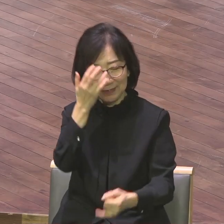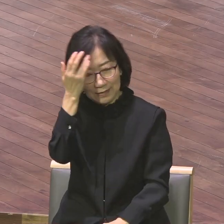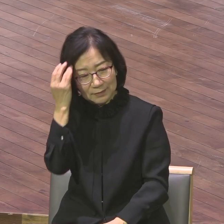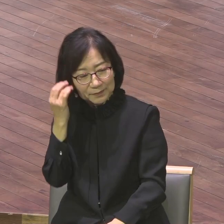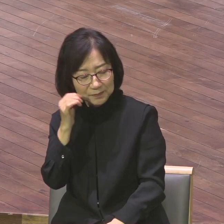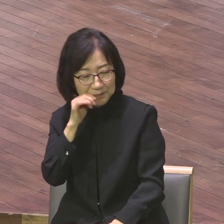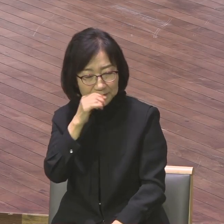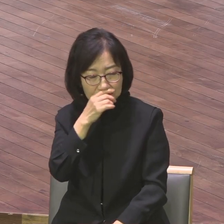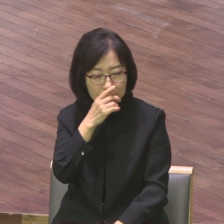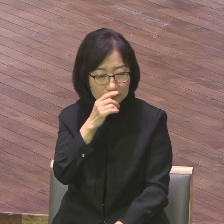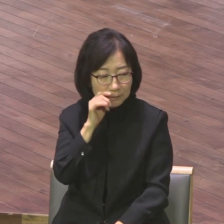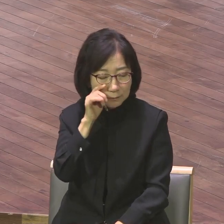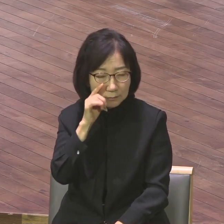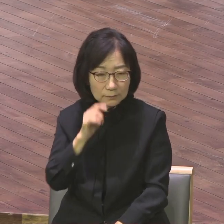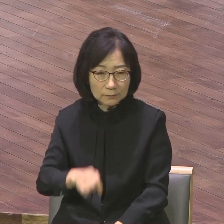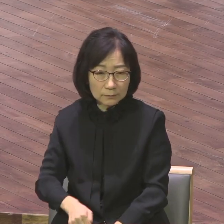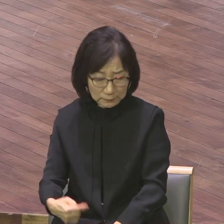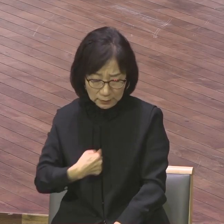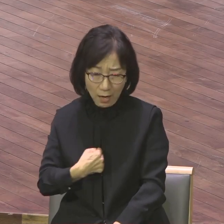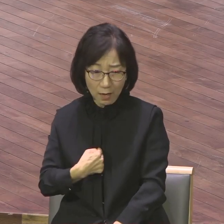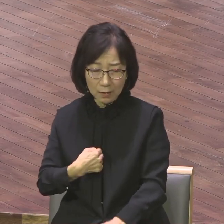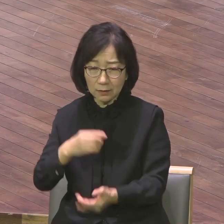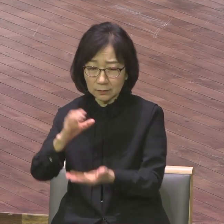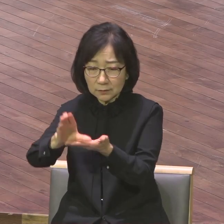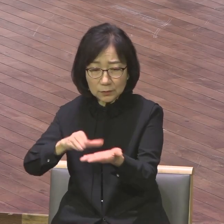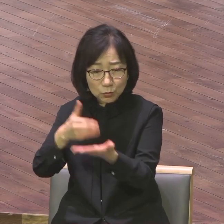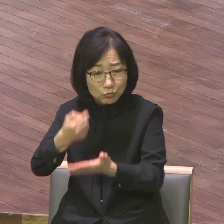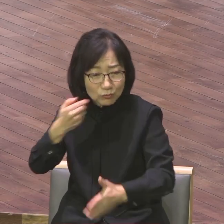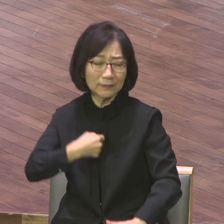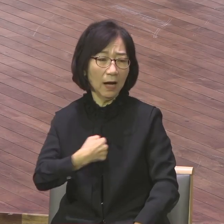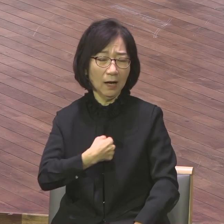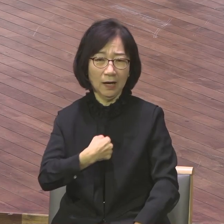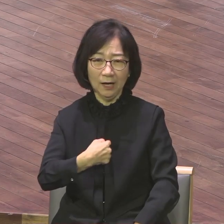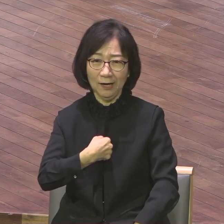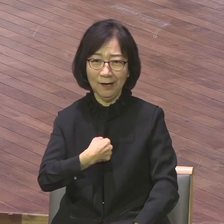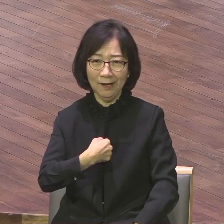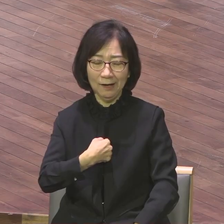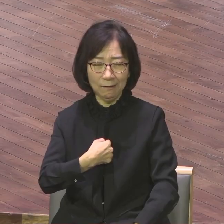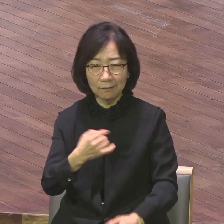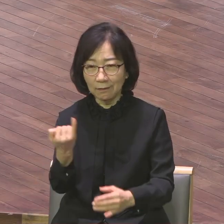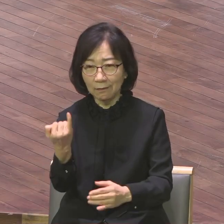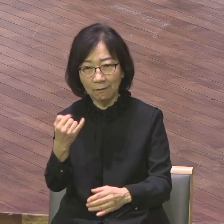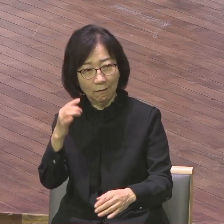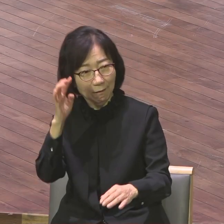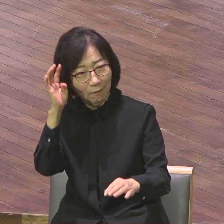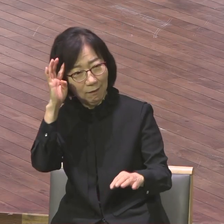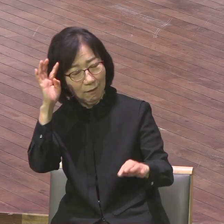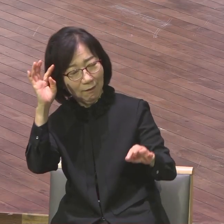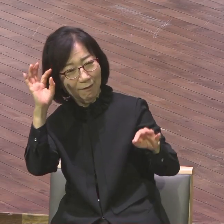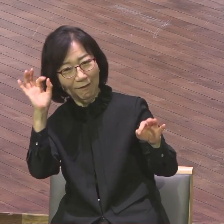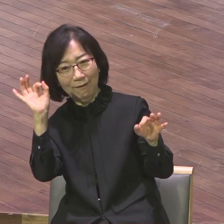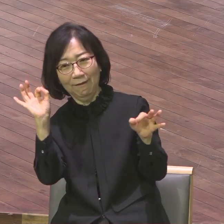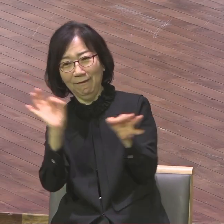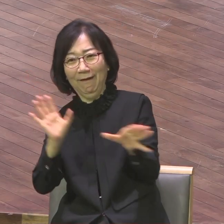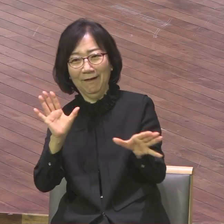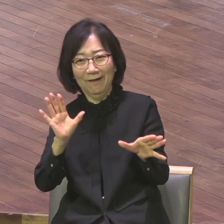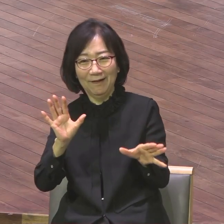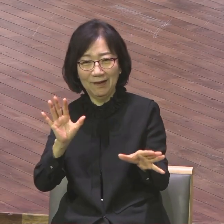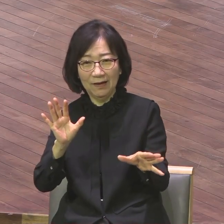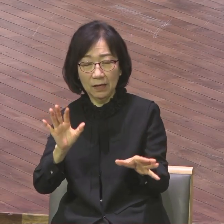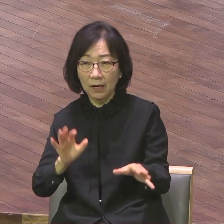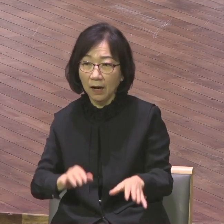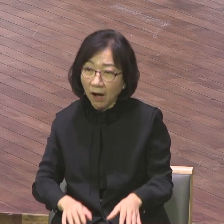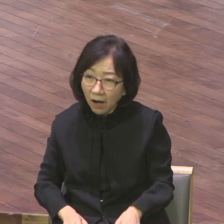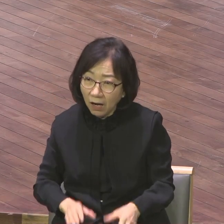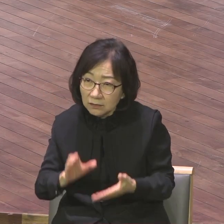장면입니다. 내가 그니라. 내가 바로 너가 기다리는 그리스도다.